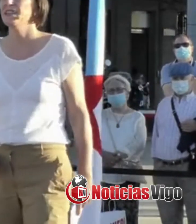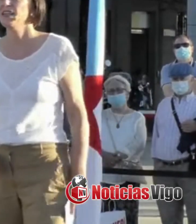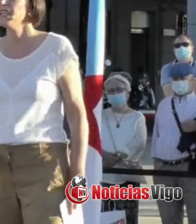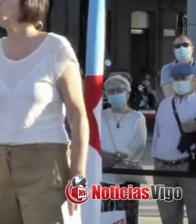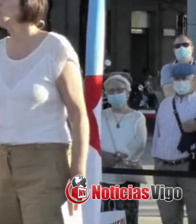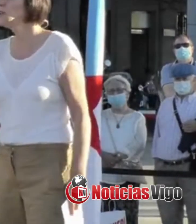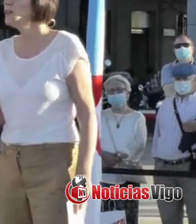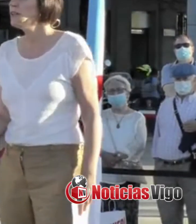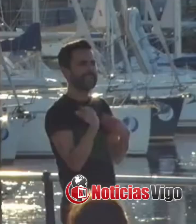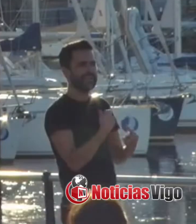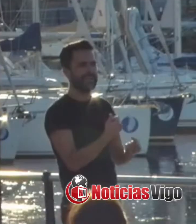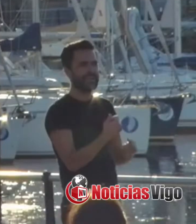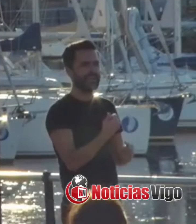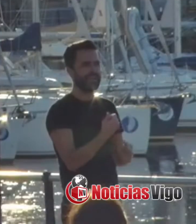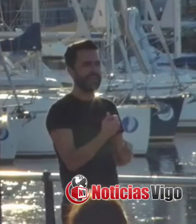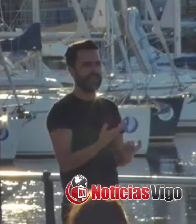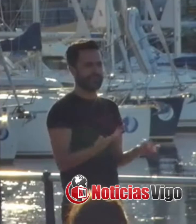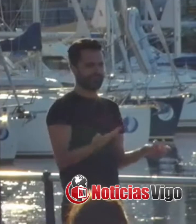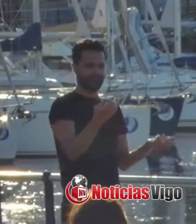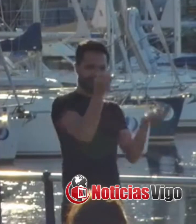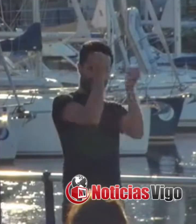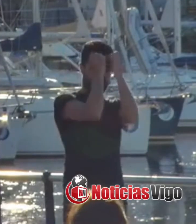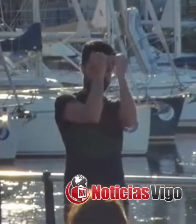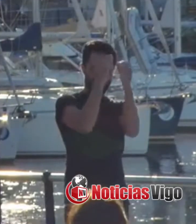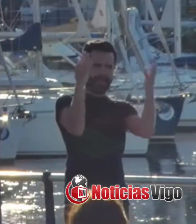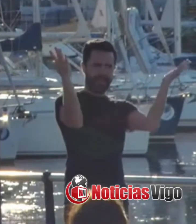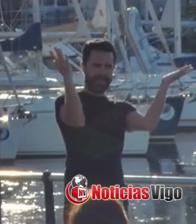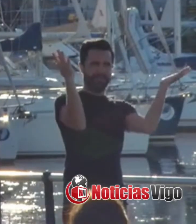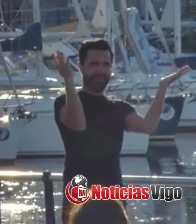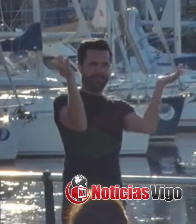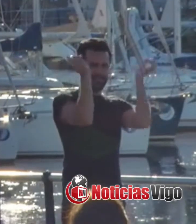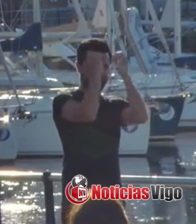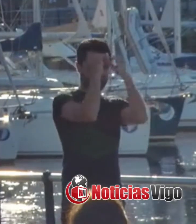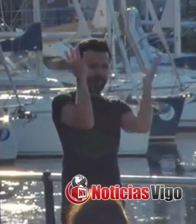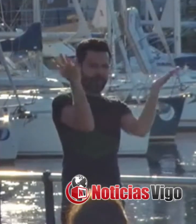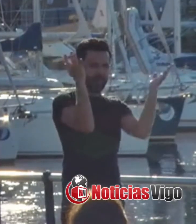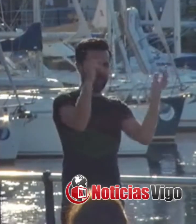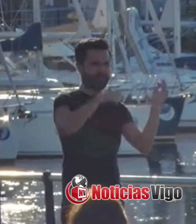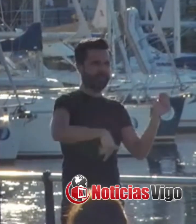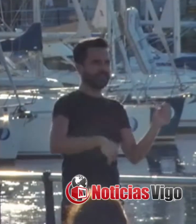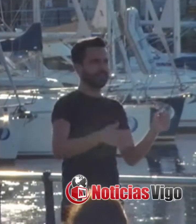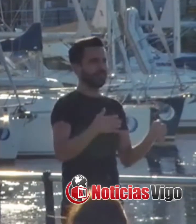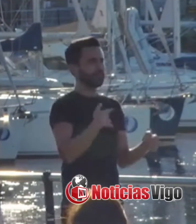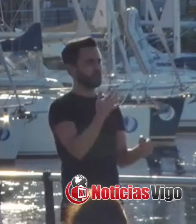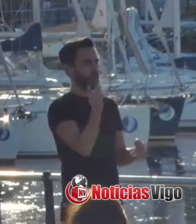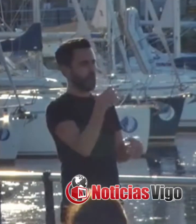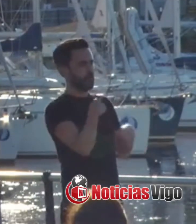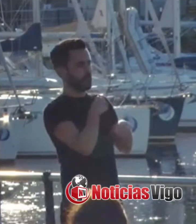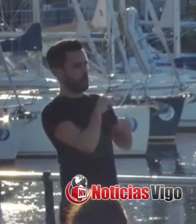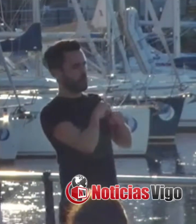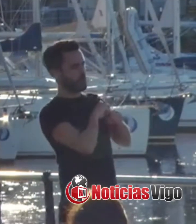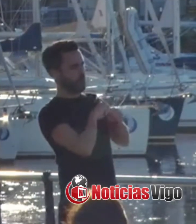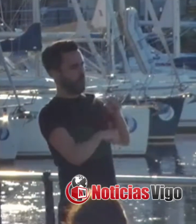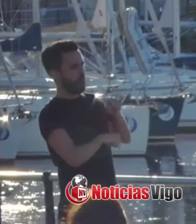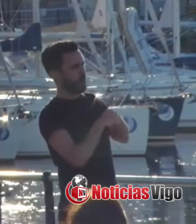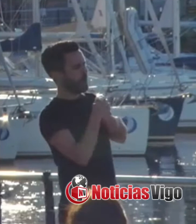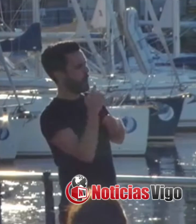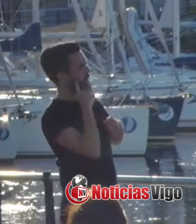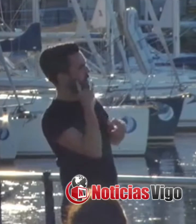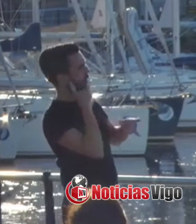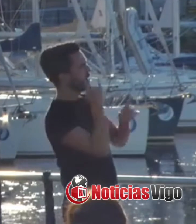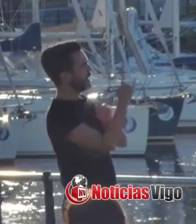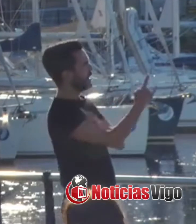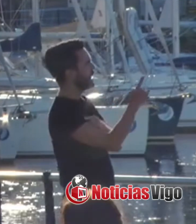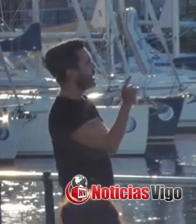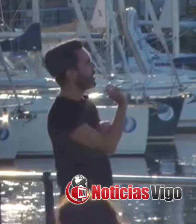telesanidade. Isto, imaginades vos, aquí. Tes un ataque ao corazón e chamas por teléfono.